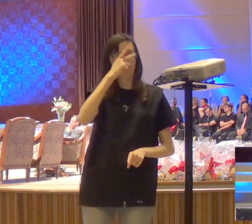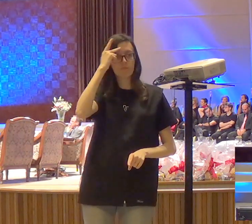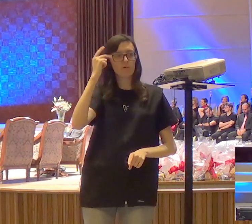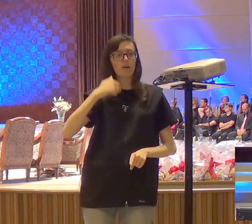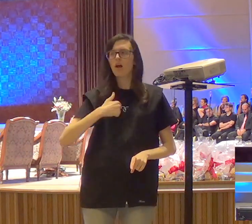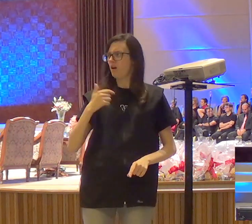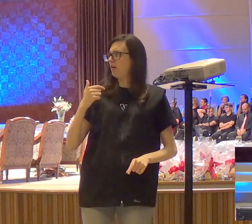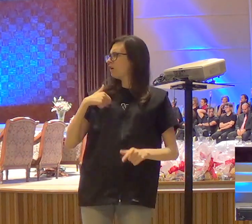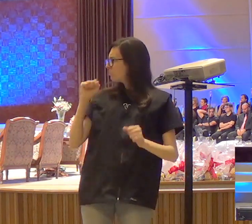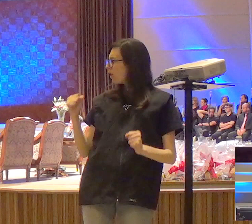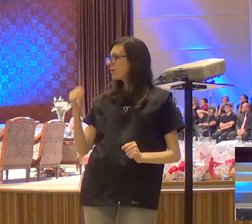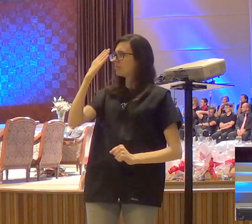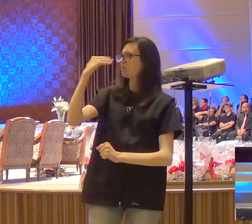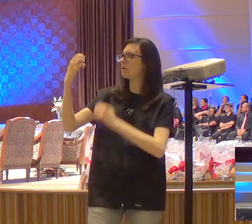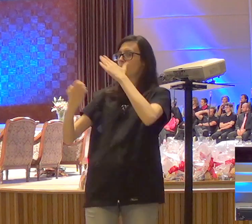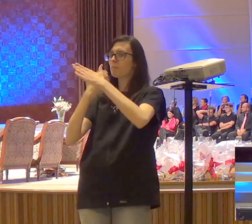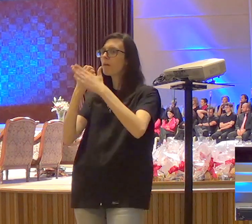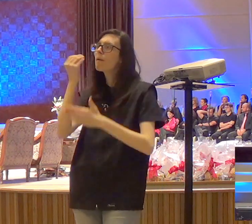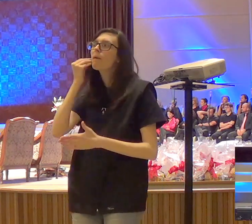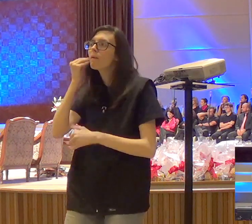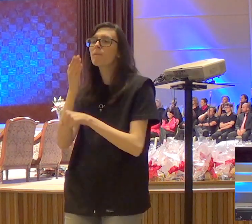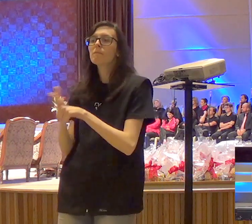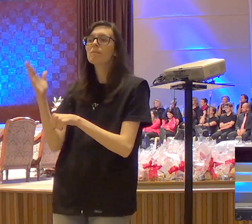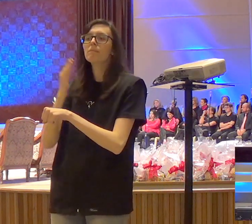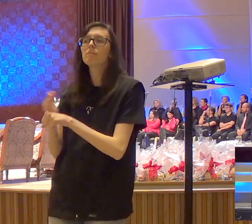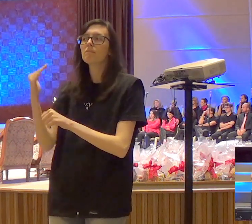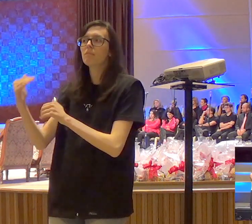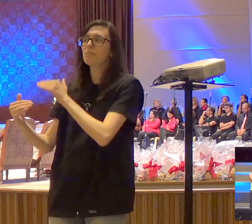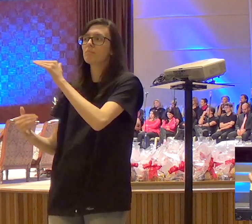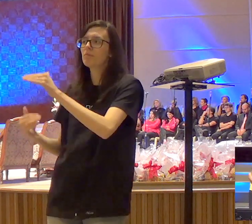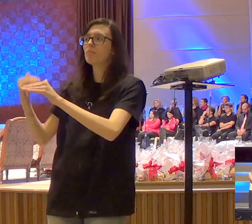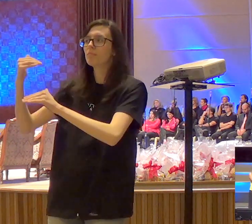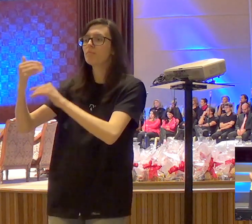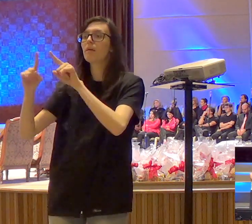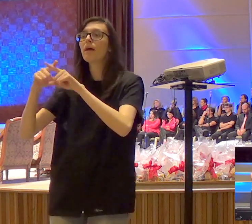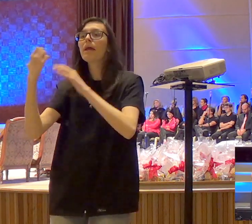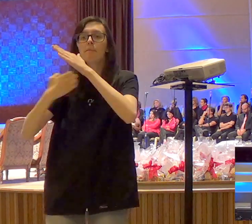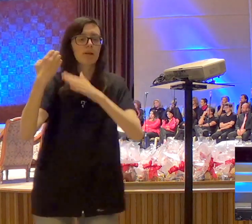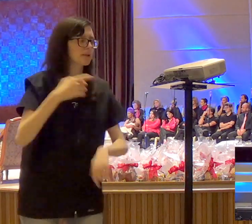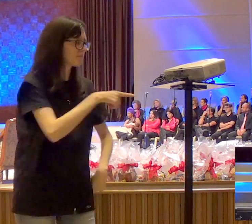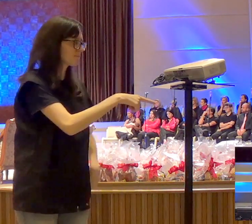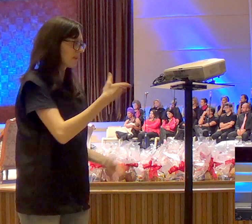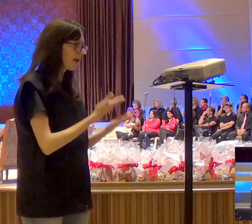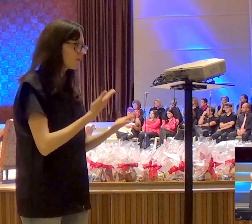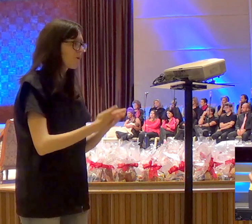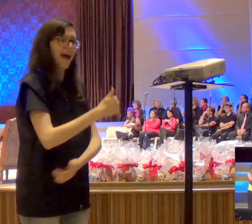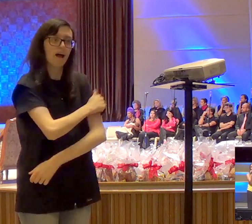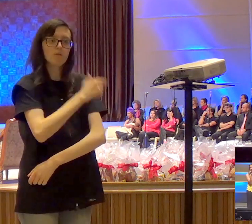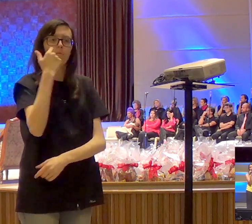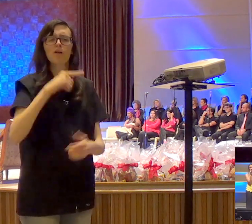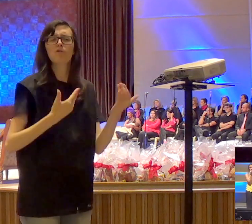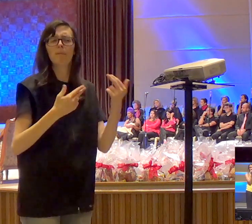to the program and serve as the business mentors for our students. Que financiam, né, dão seu dinheiro e também são